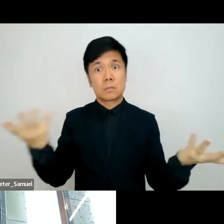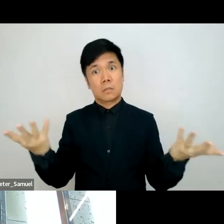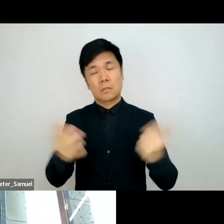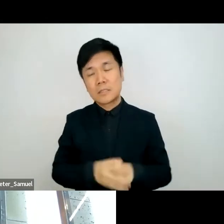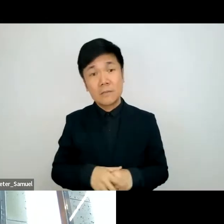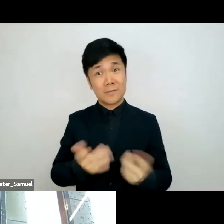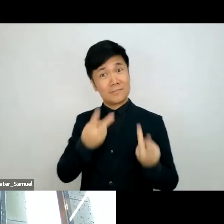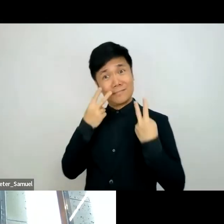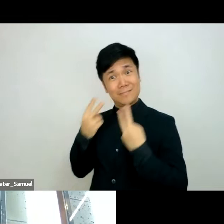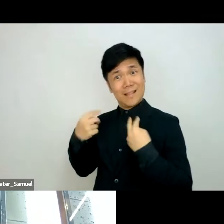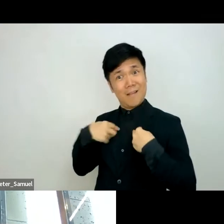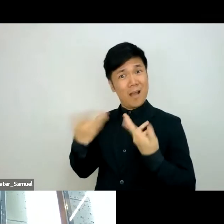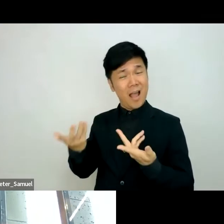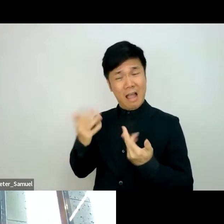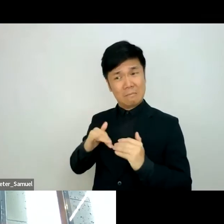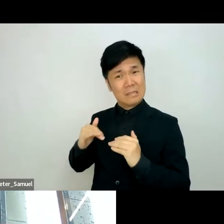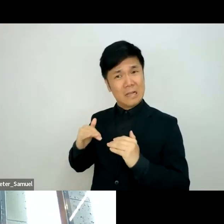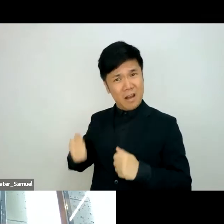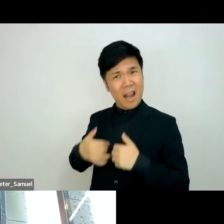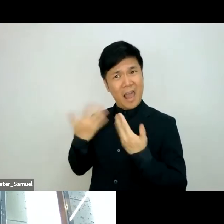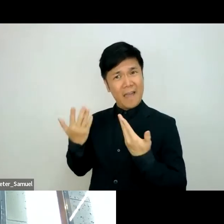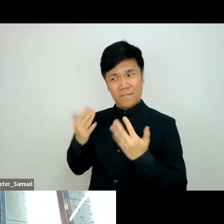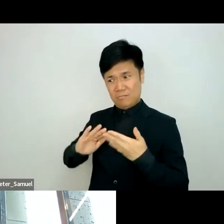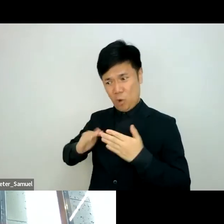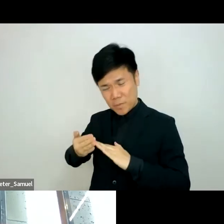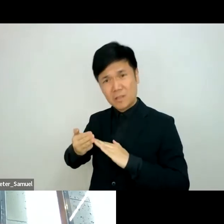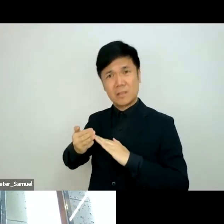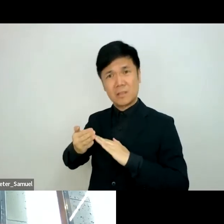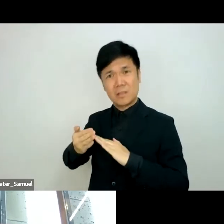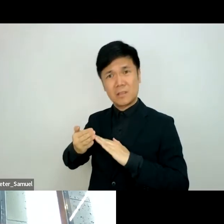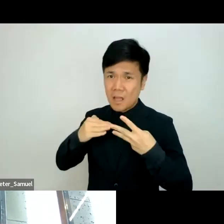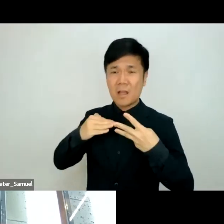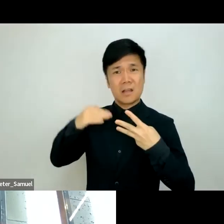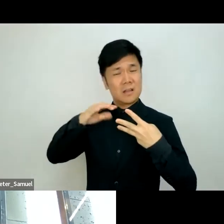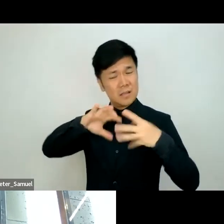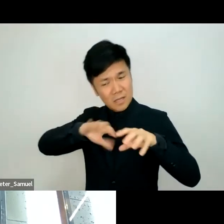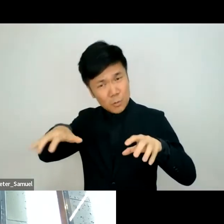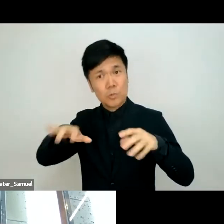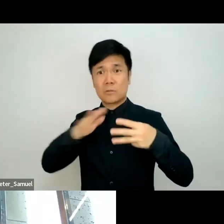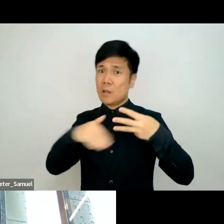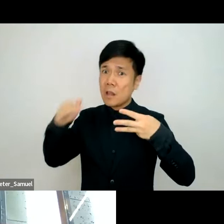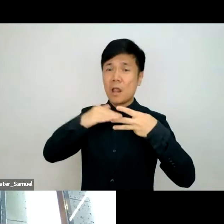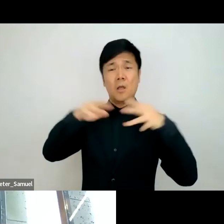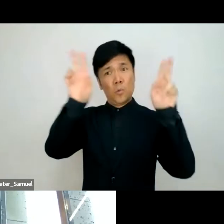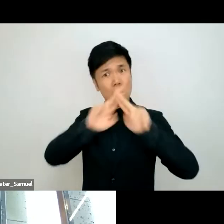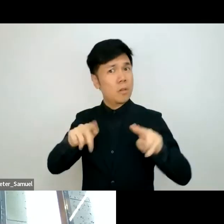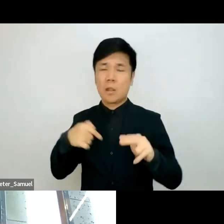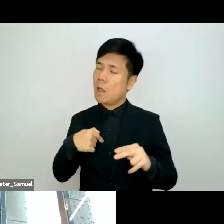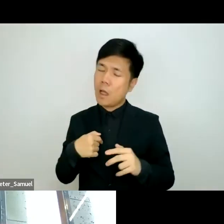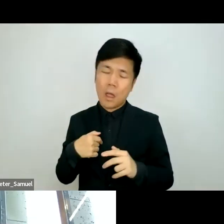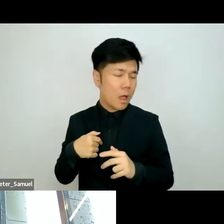luttes au niveau national, régional et même international. Comme